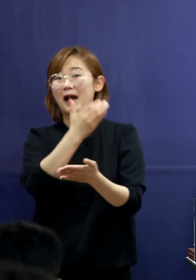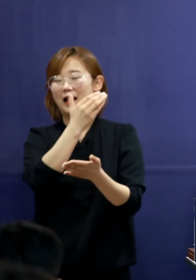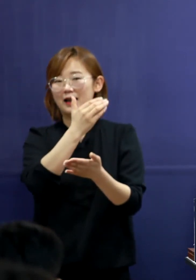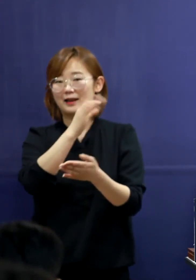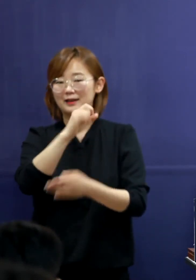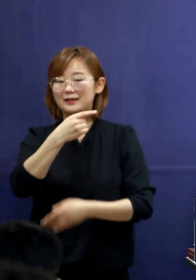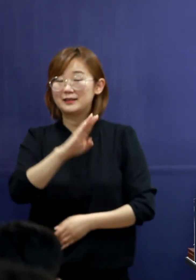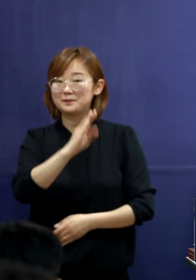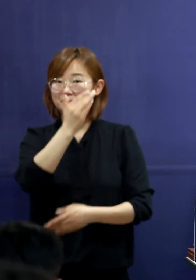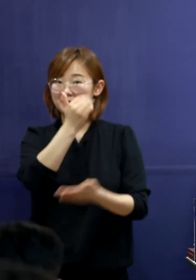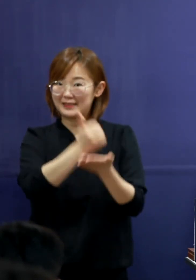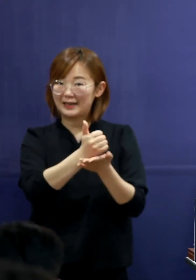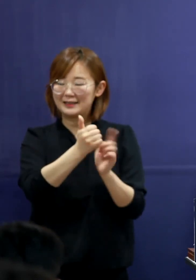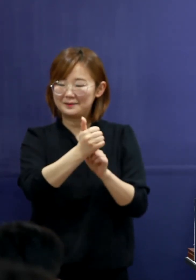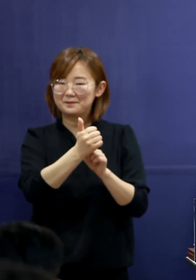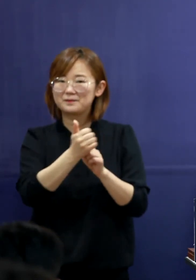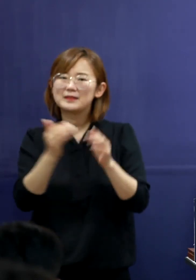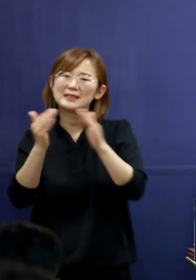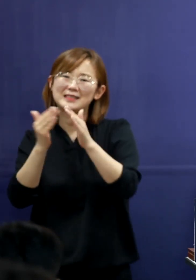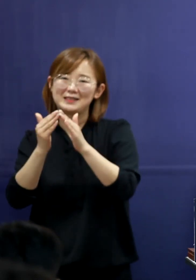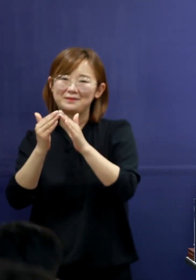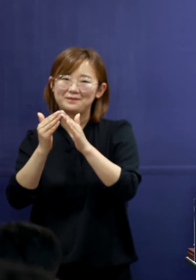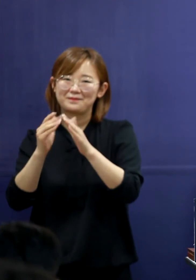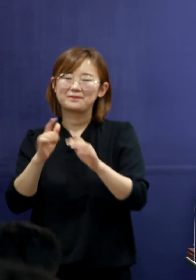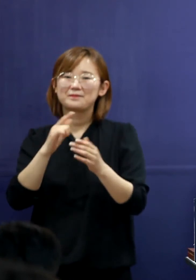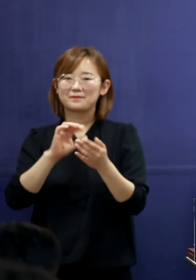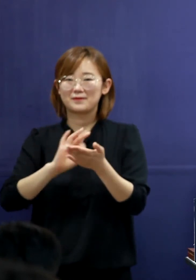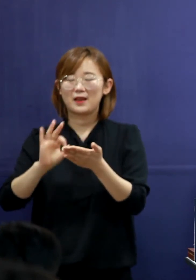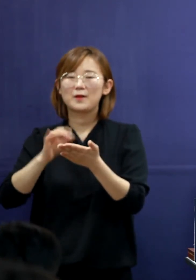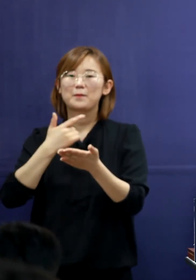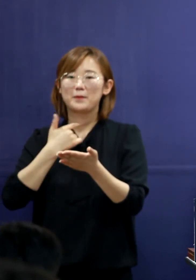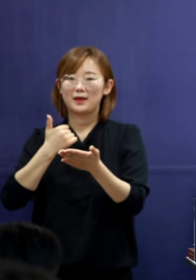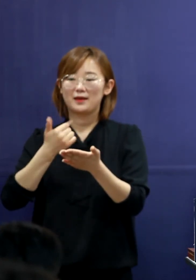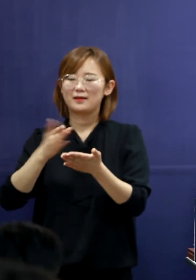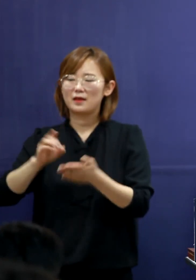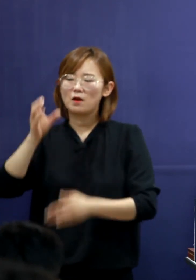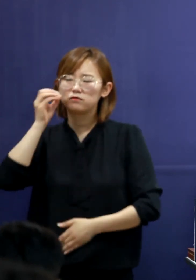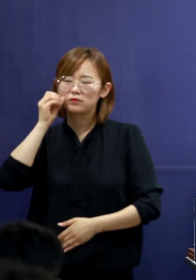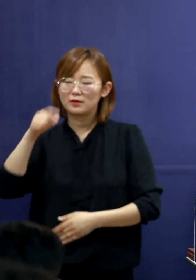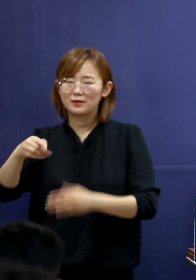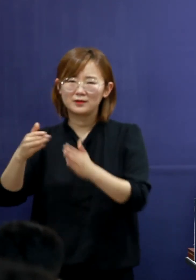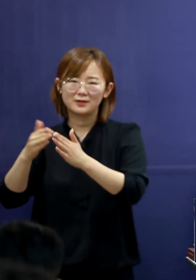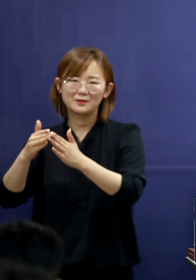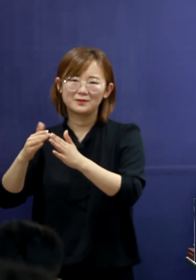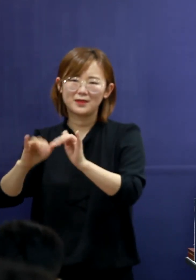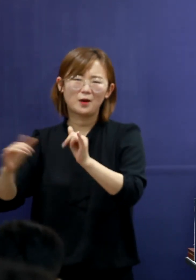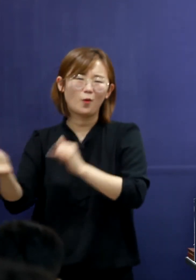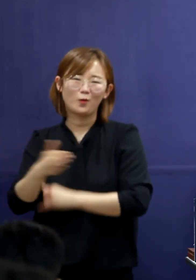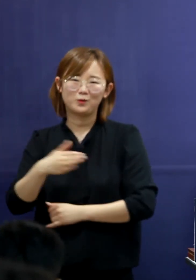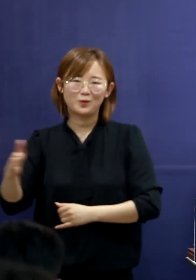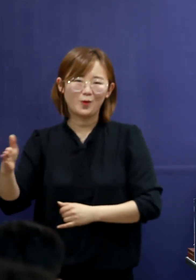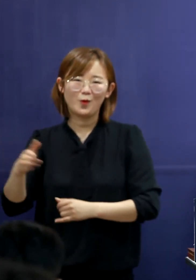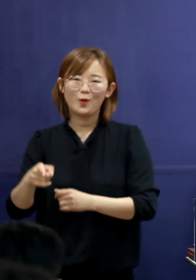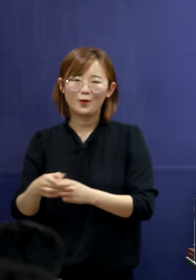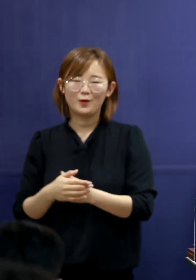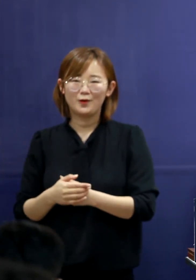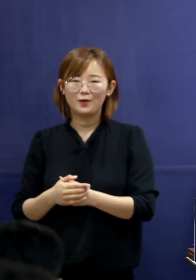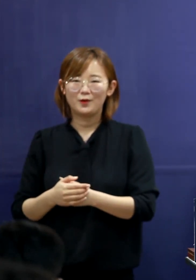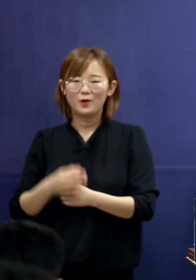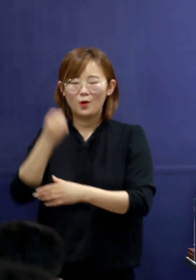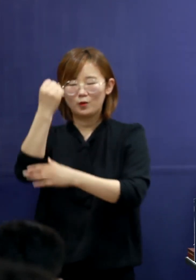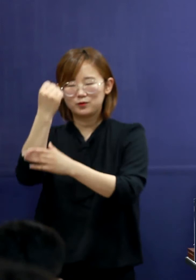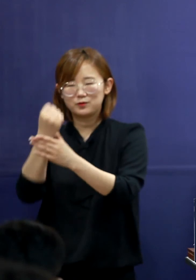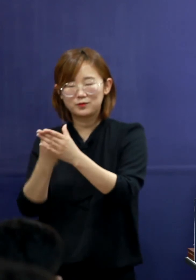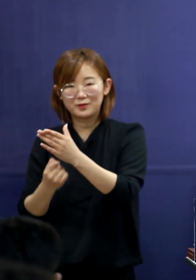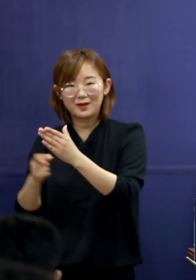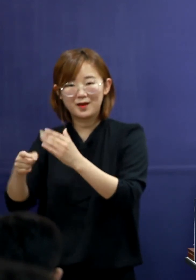오랜 기간 비어 있었습니다. 건물 자체가 쓰여지지 않고 아예 이제 폐허로 방치가 되어